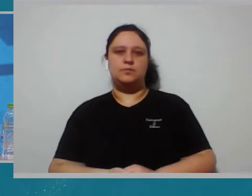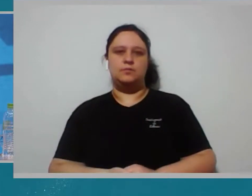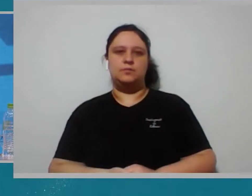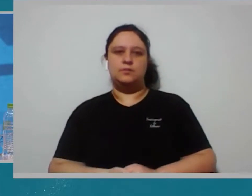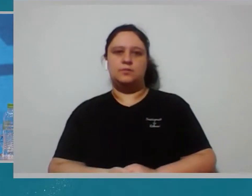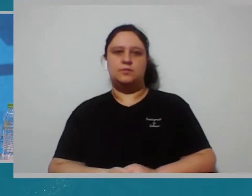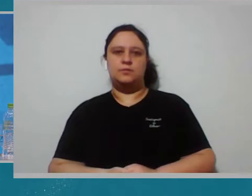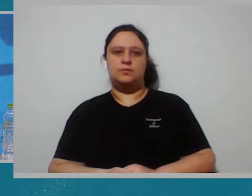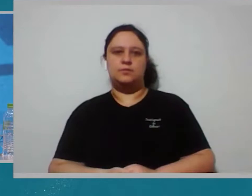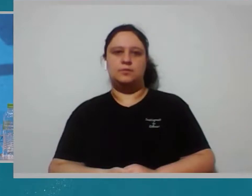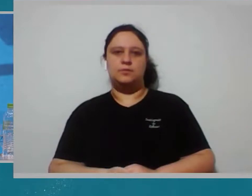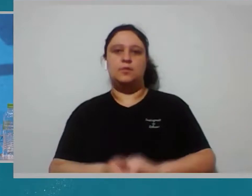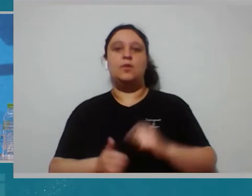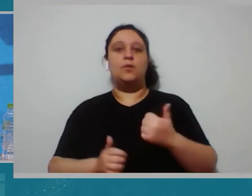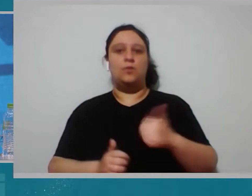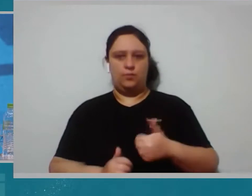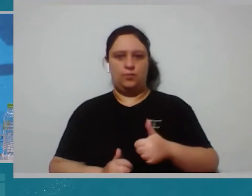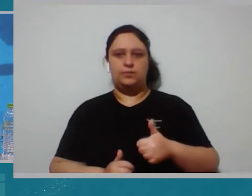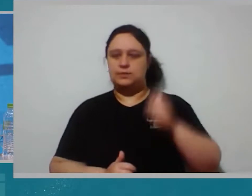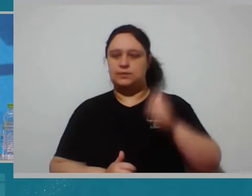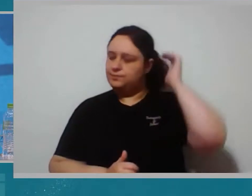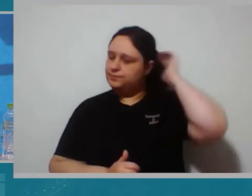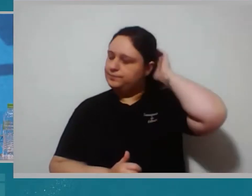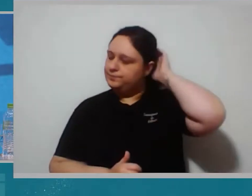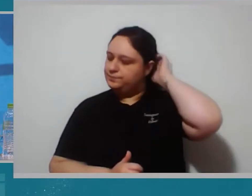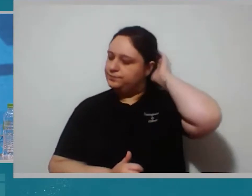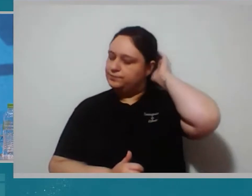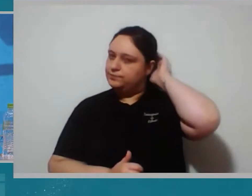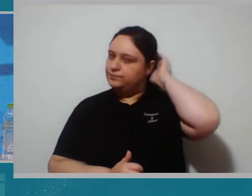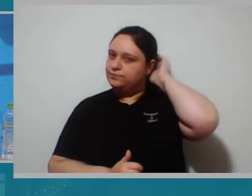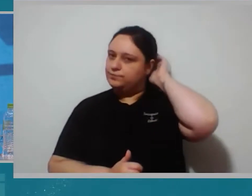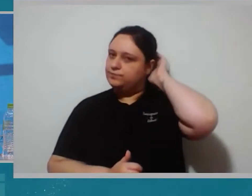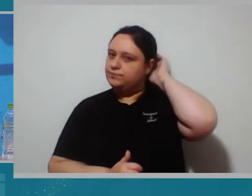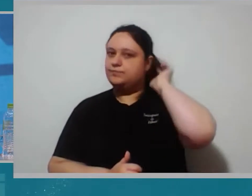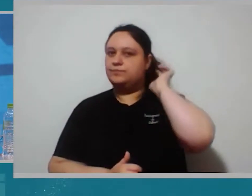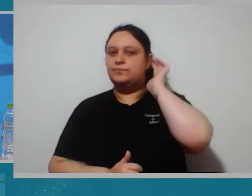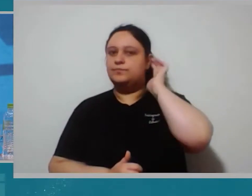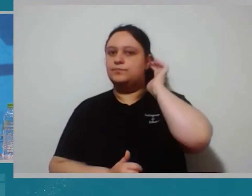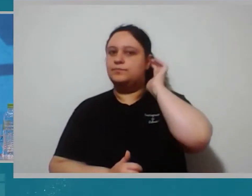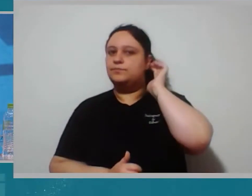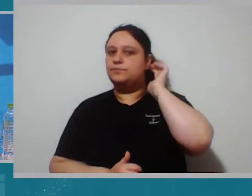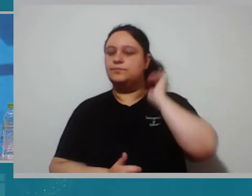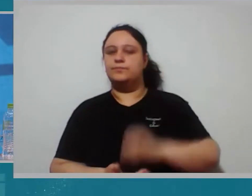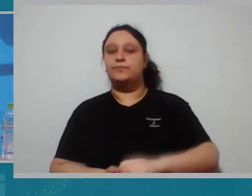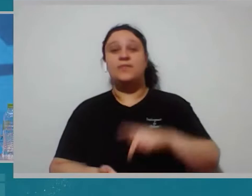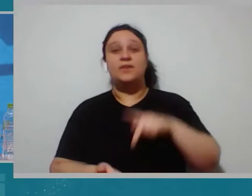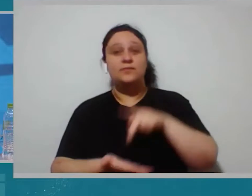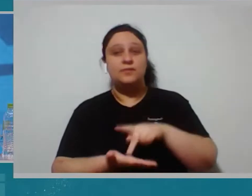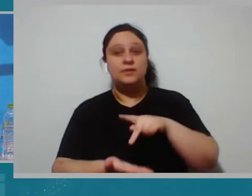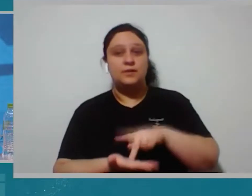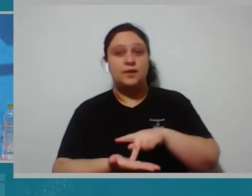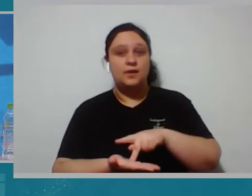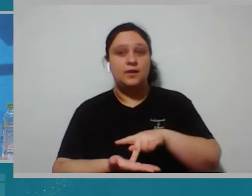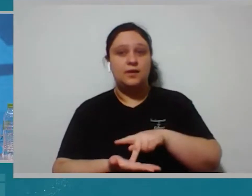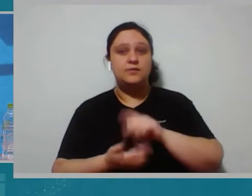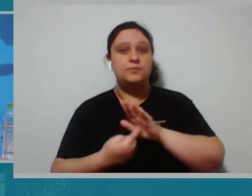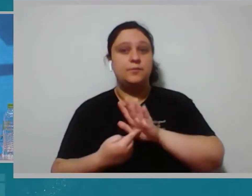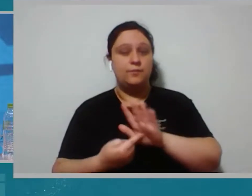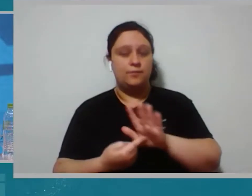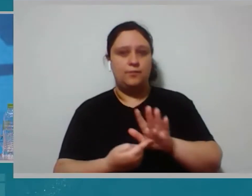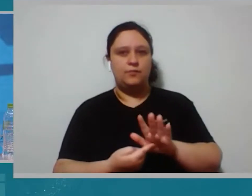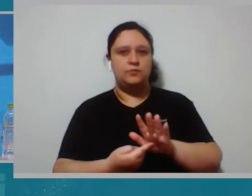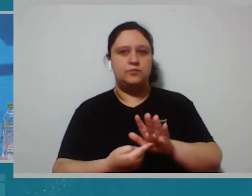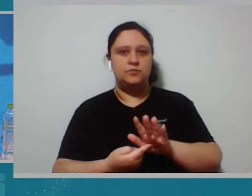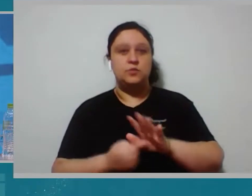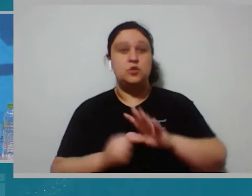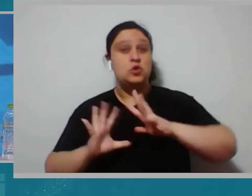11 também, que diz, em verdade vos digo, entre os nascidos de mulher,